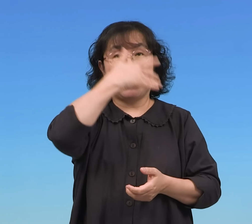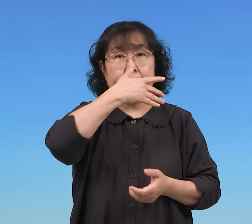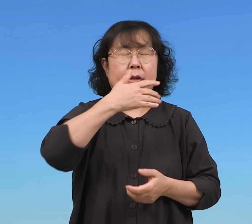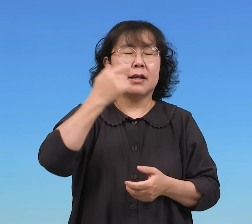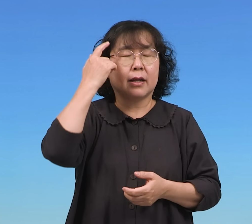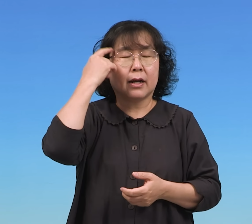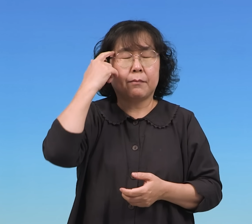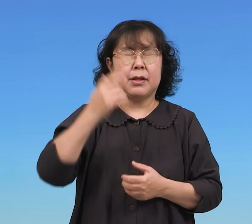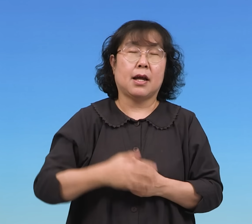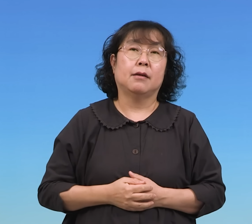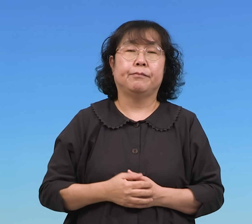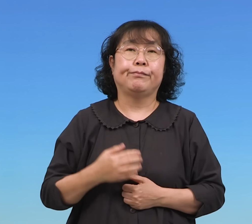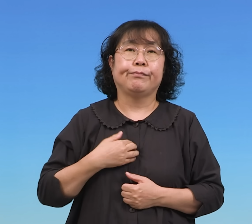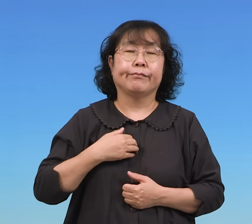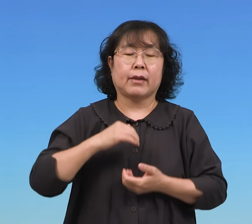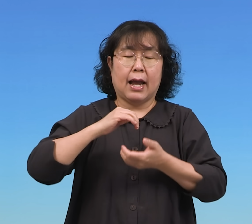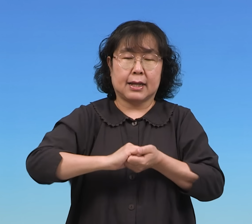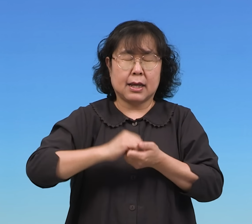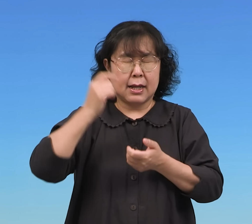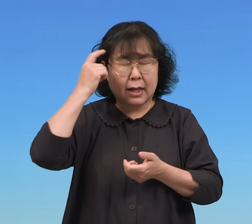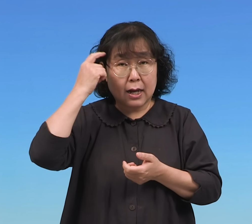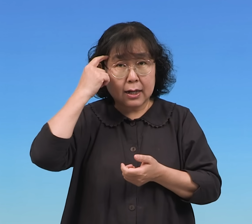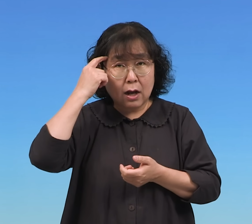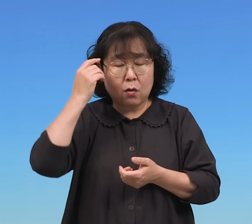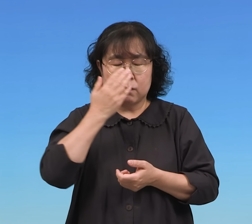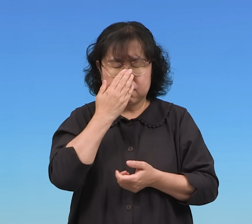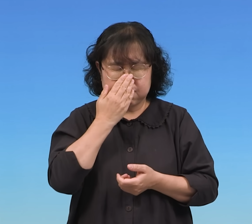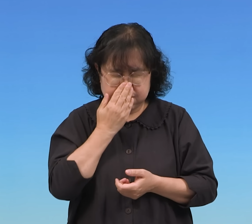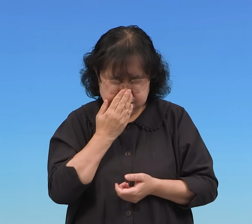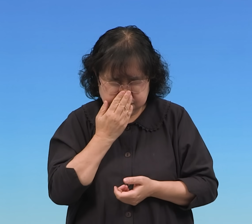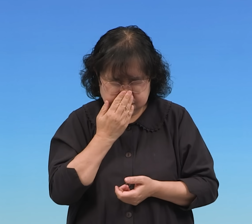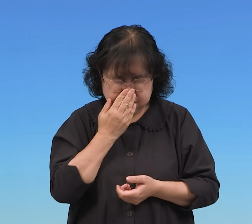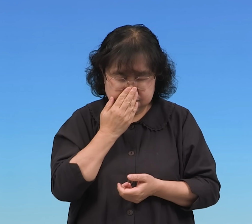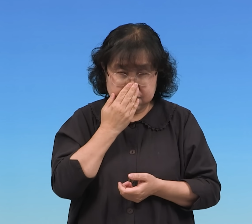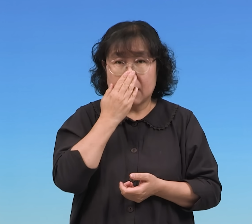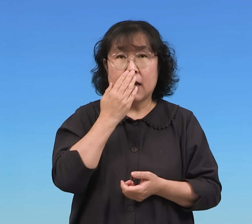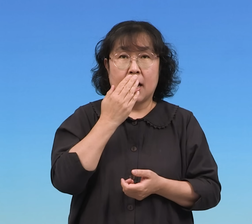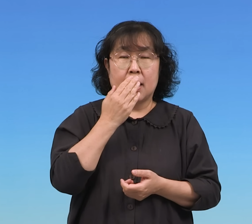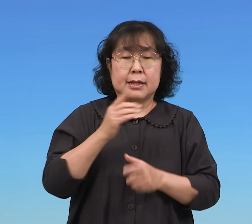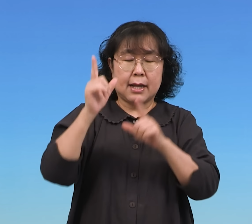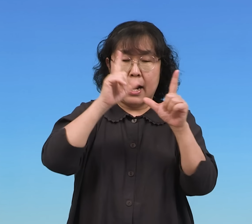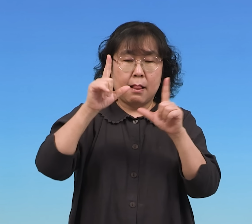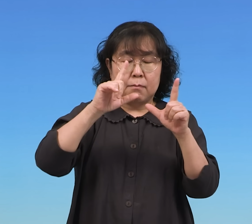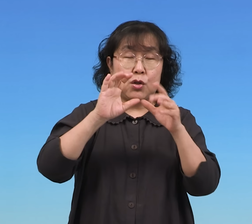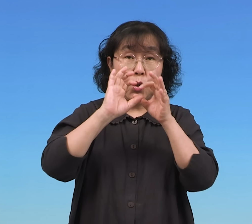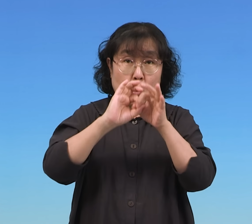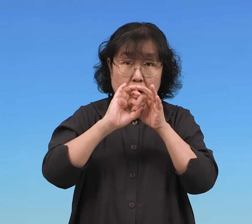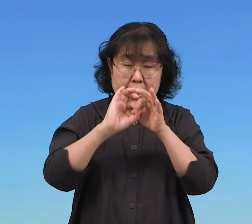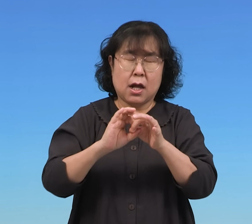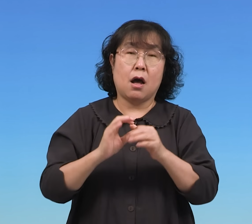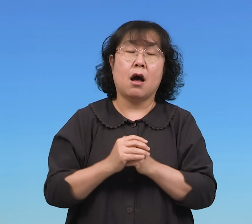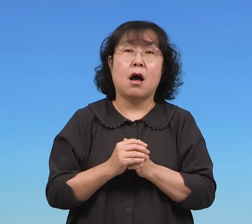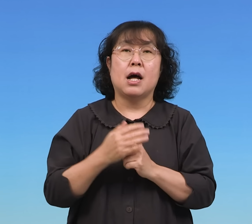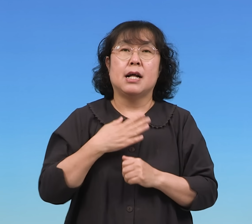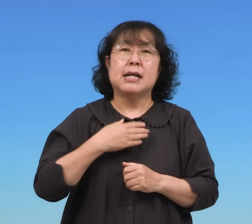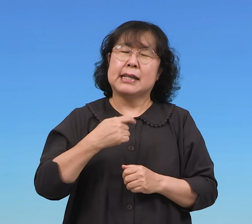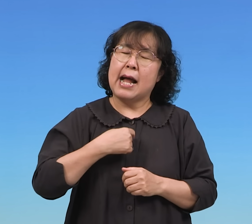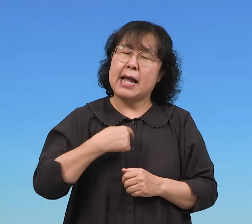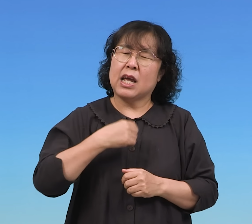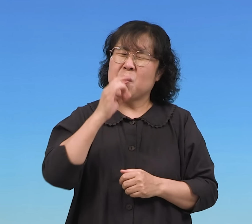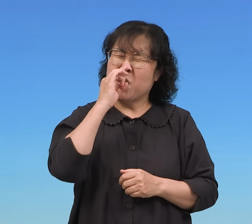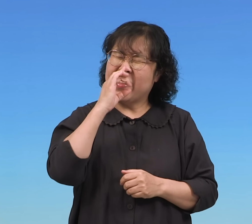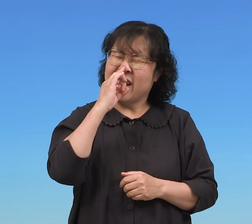같아요. 내 한계를 인식하고 또 참 겸손히 낮아지는 삶을 통해서 이제